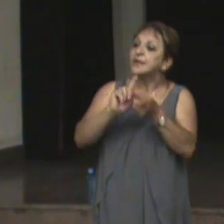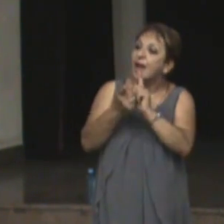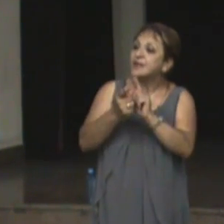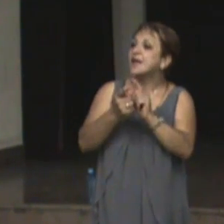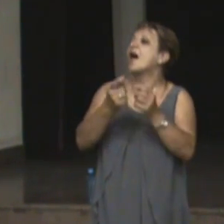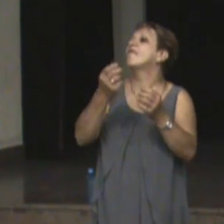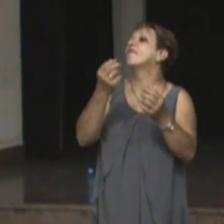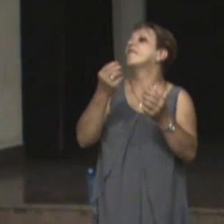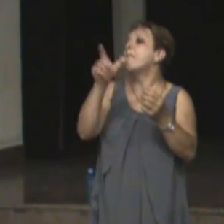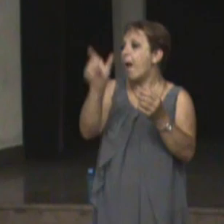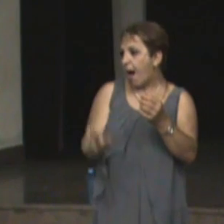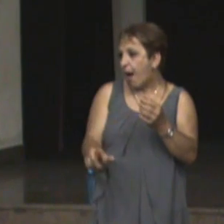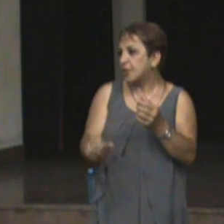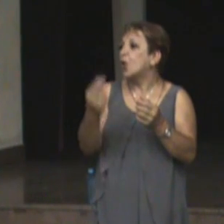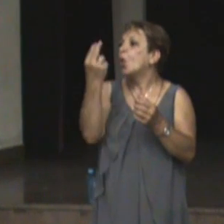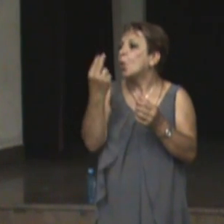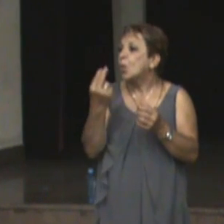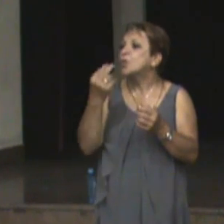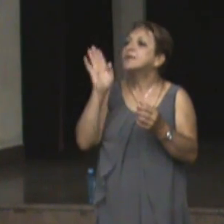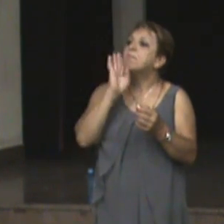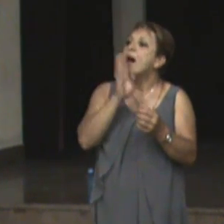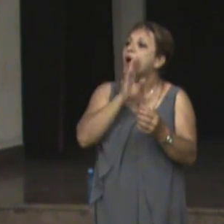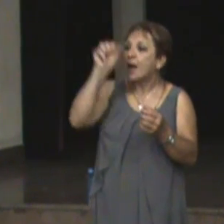Հույս Մարիամից ծնվեց,